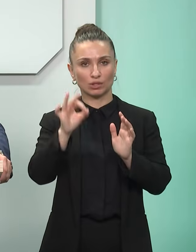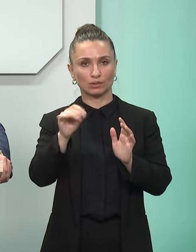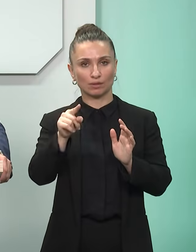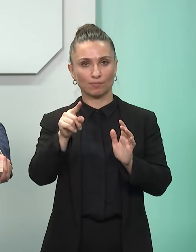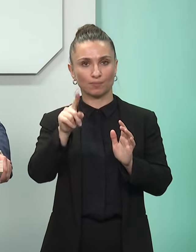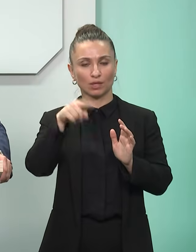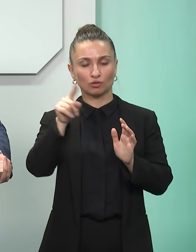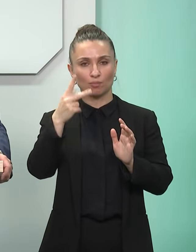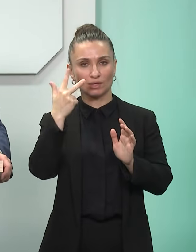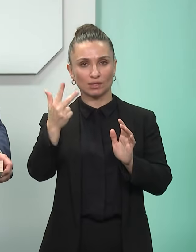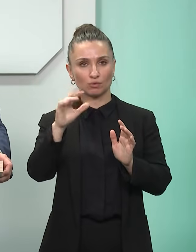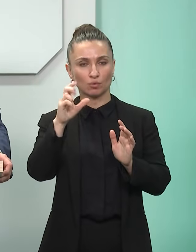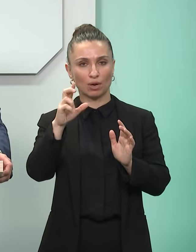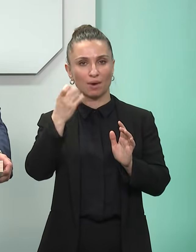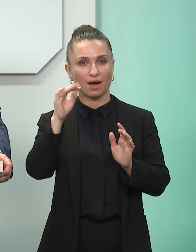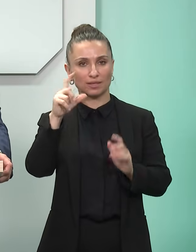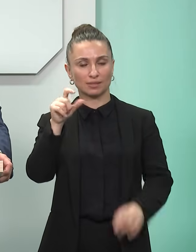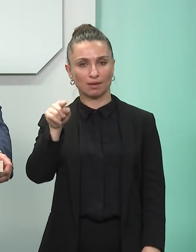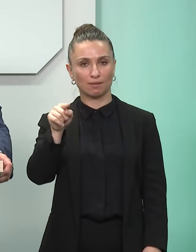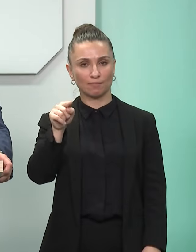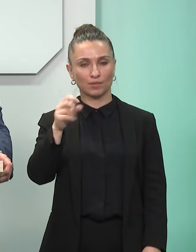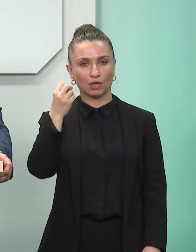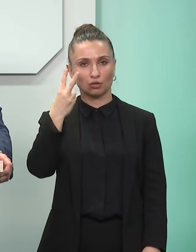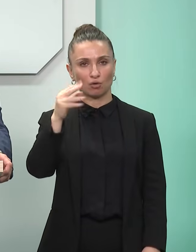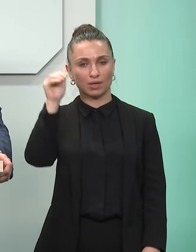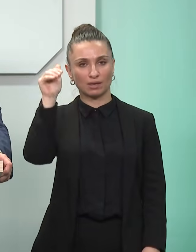0,76%. ნომერი 3 ზურაბ მახარაძე